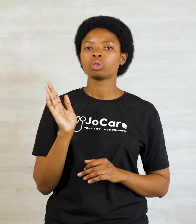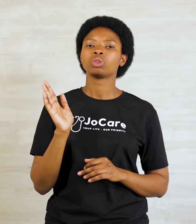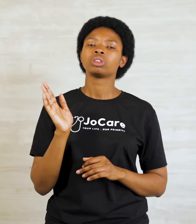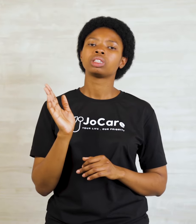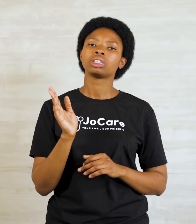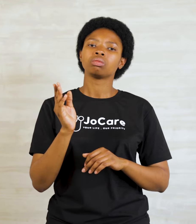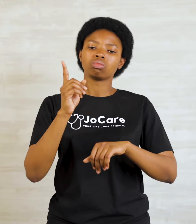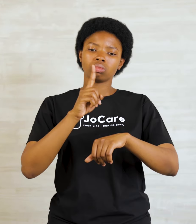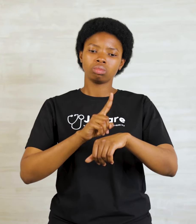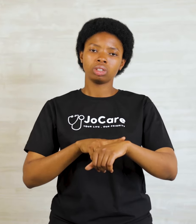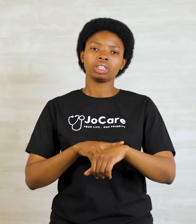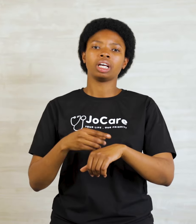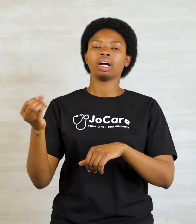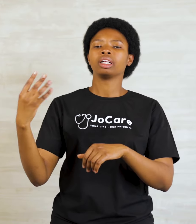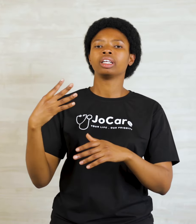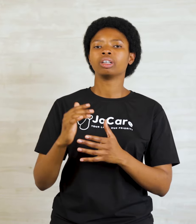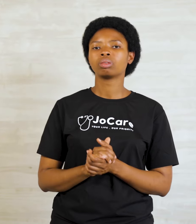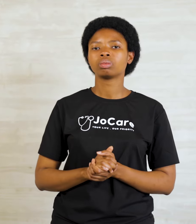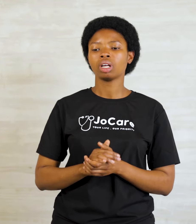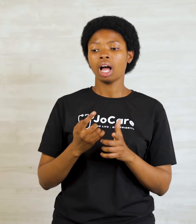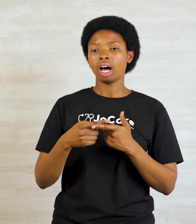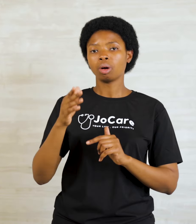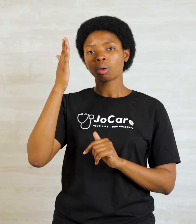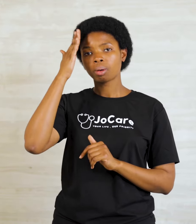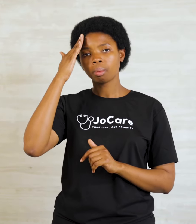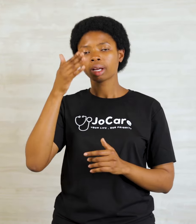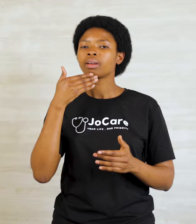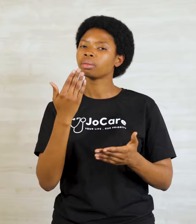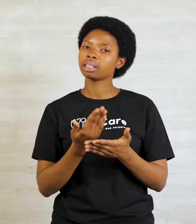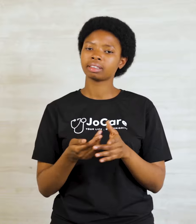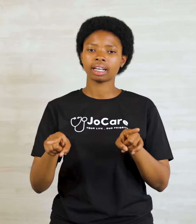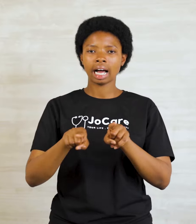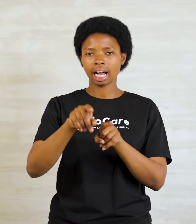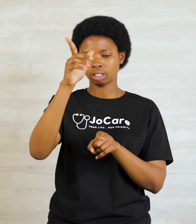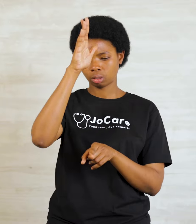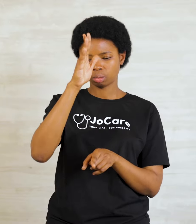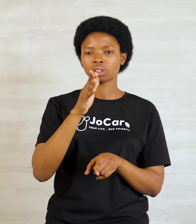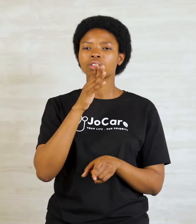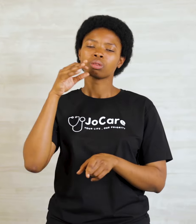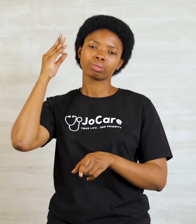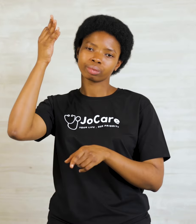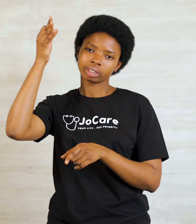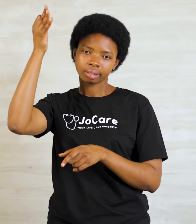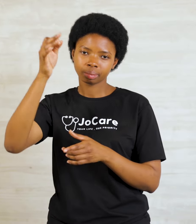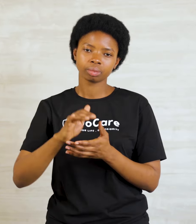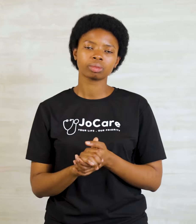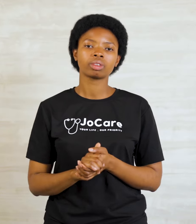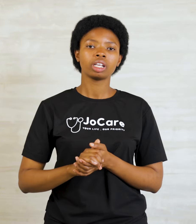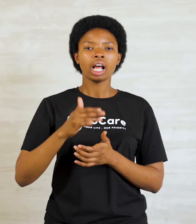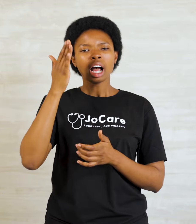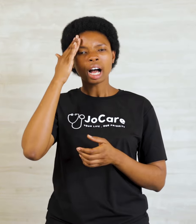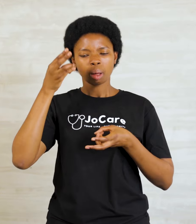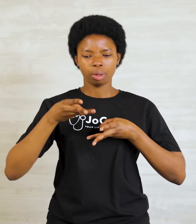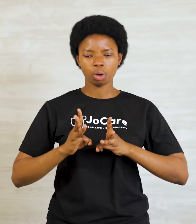igihe yaterwa sibyo ko no kwimenya nabyo ari byiza nk'umubyeyi w'ejo hazaza akamenya uko